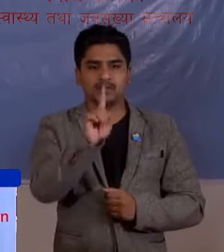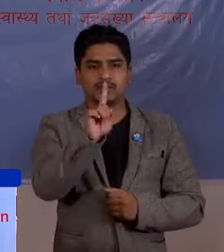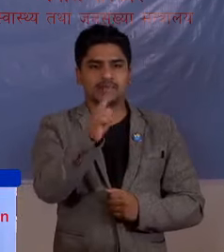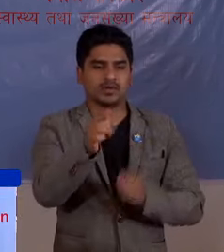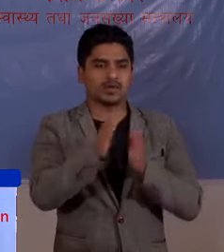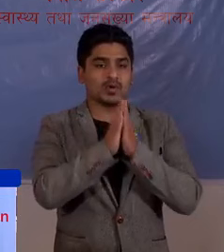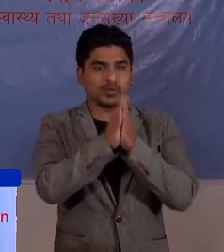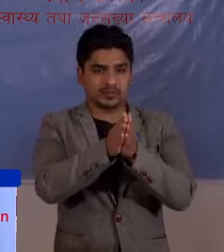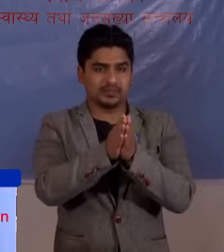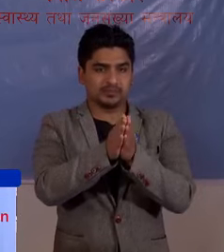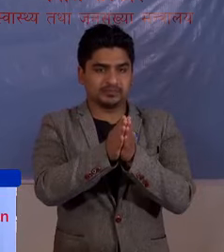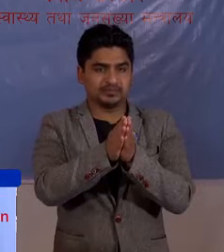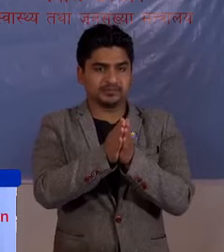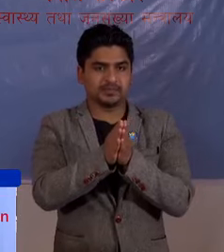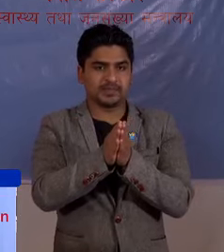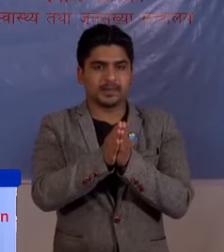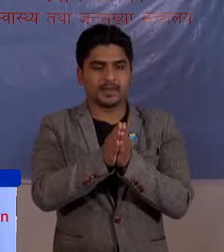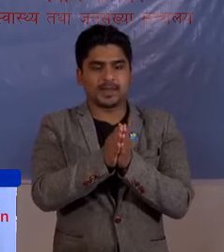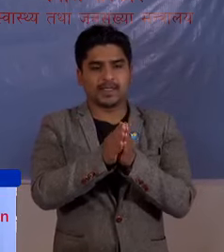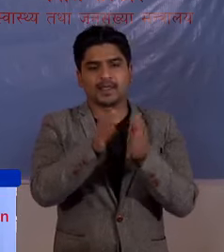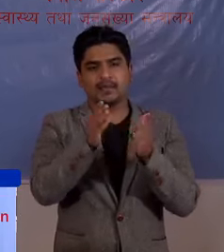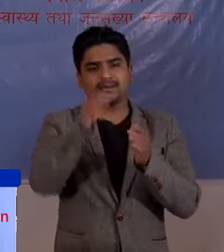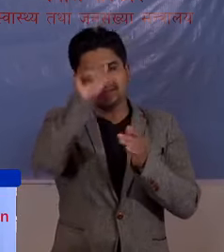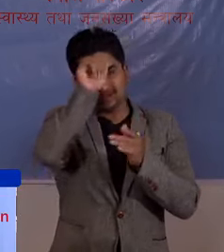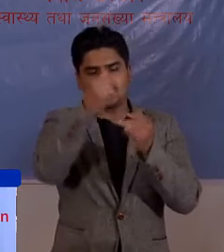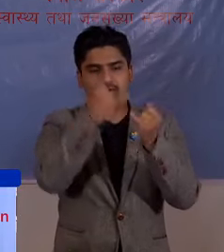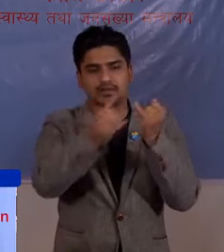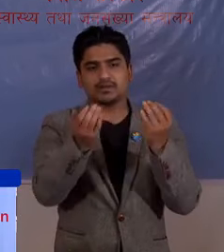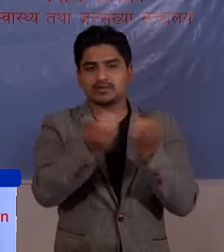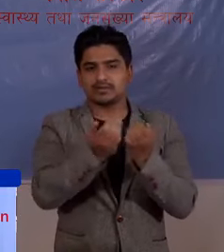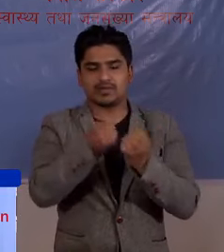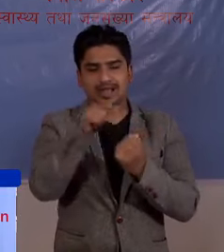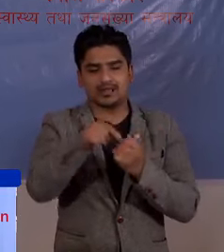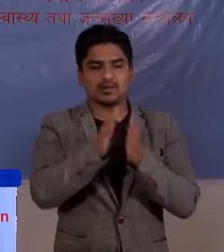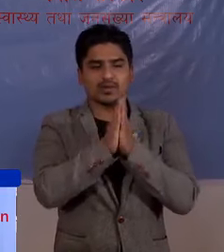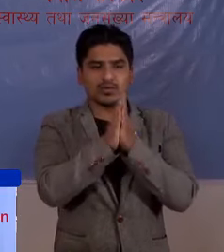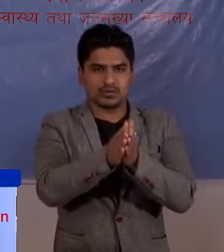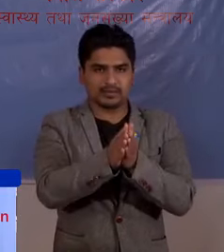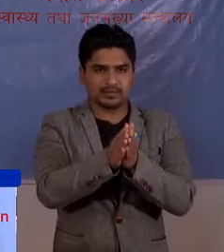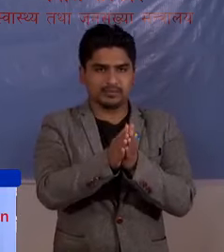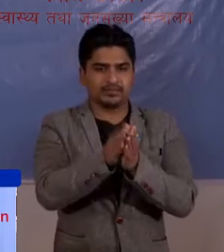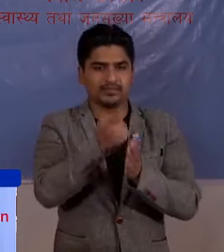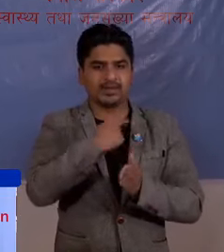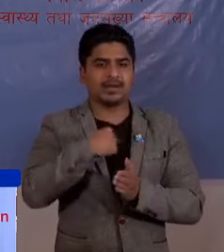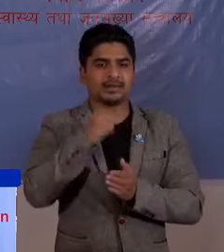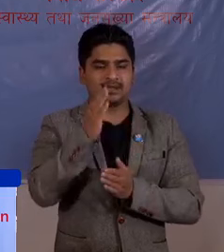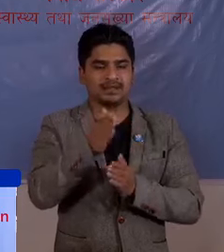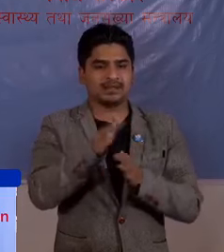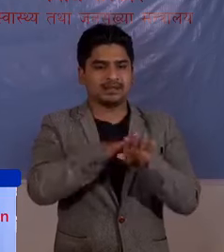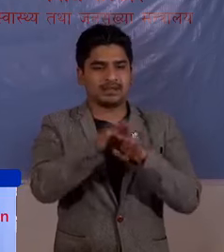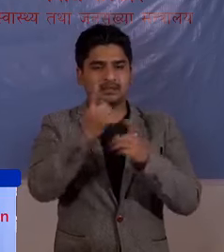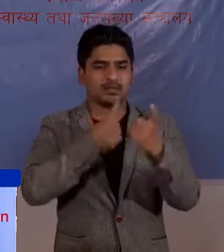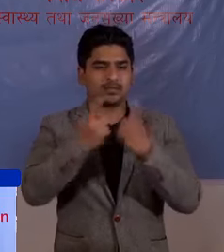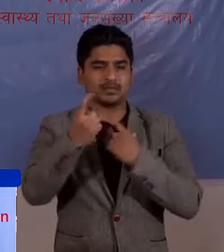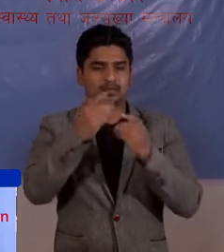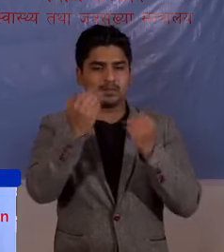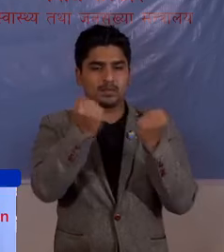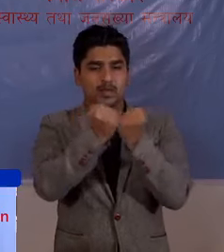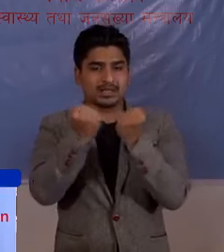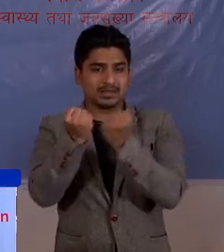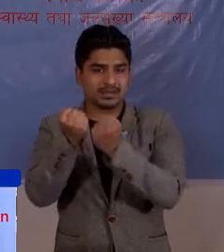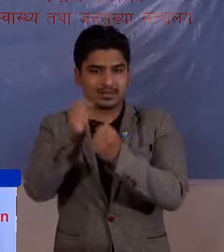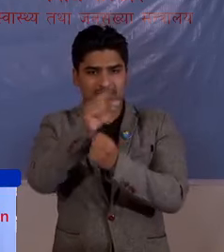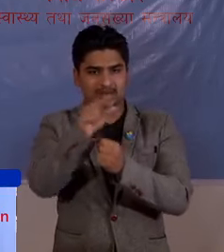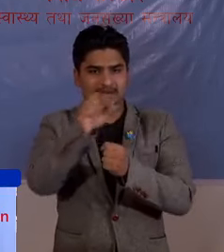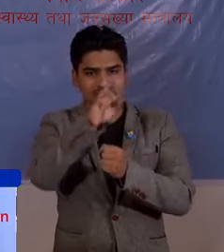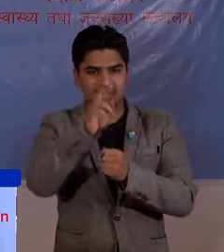एउटा अनुरोधबाट अपडेट अन्त्य गर्न चाहन्छु। आजको अनुरोधमा हामीले धेरै प्रश्नहरू लकडाउनको बारेमा